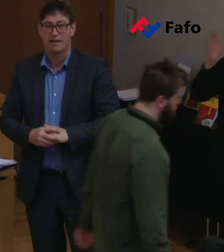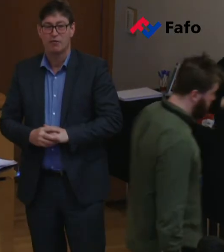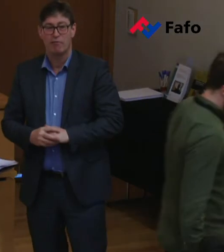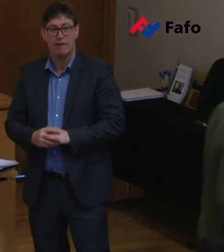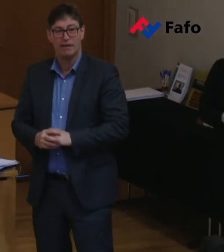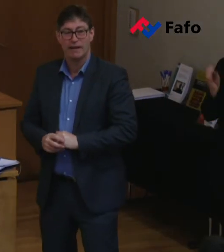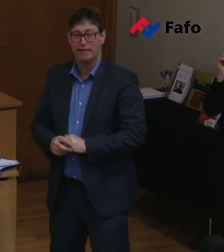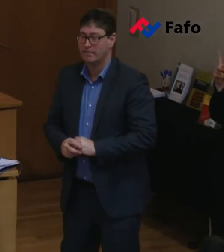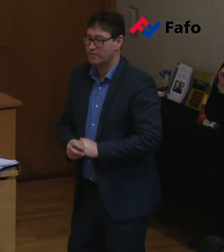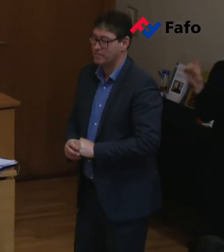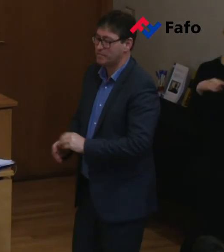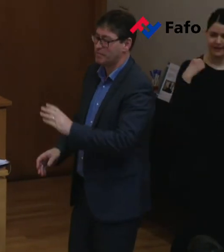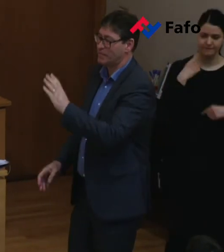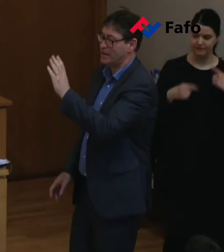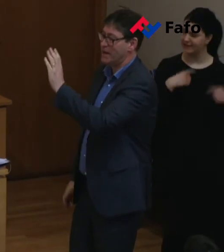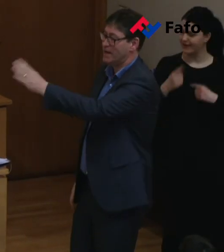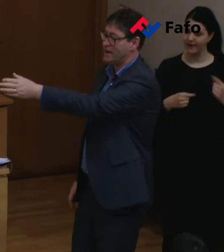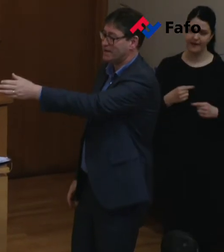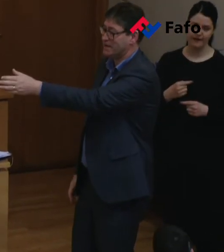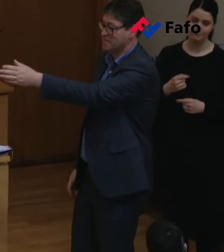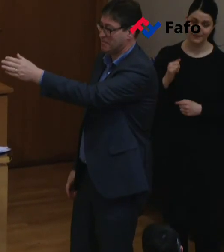det. Da går vi videre. Inge Lise. Du har